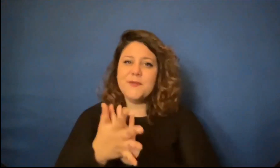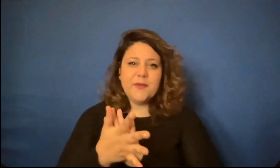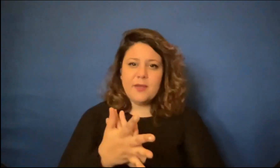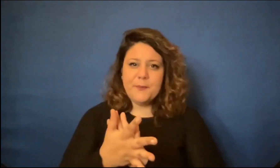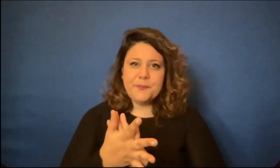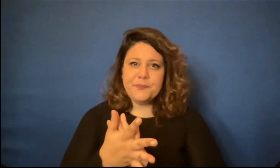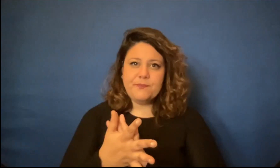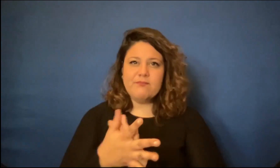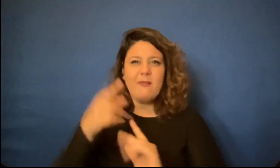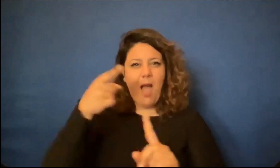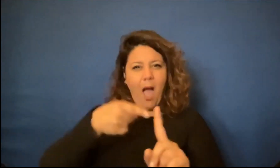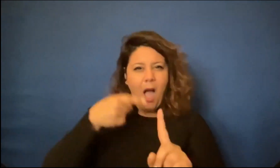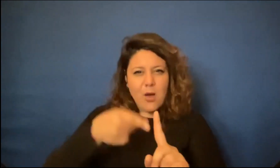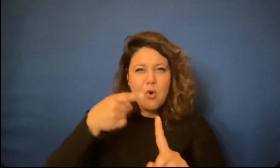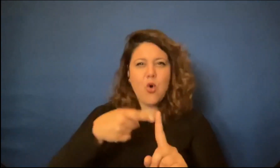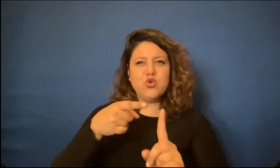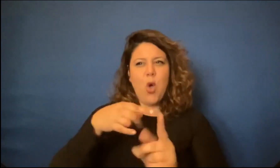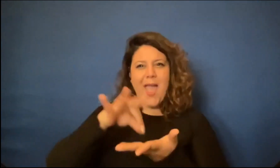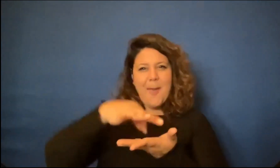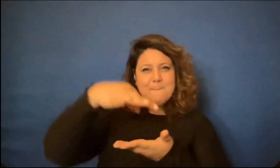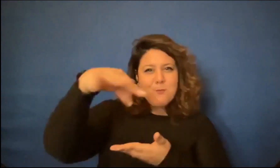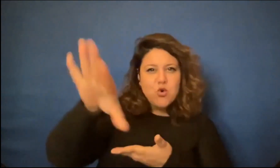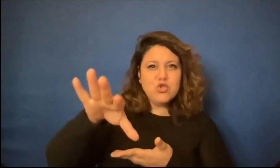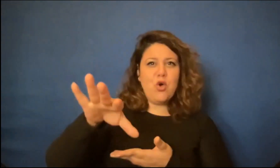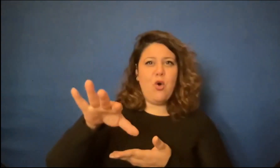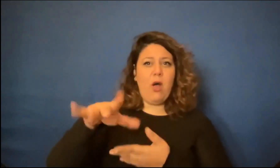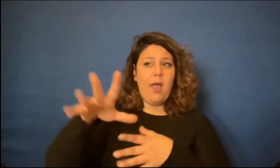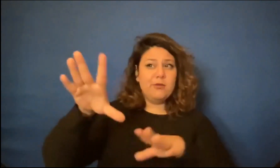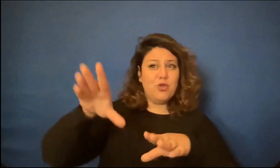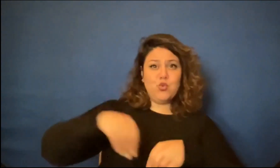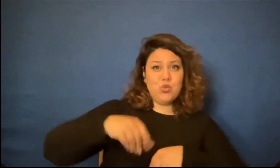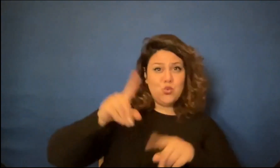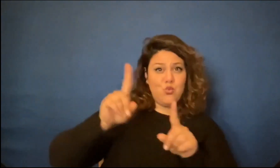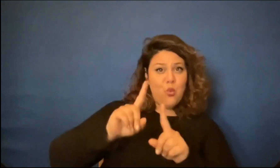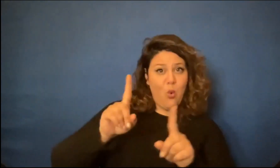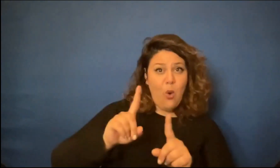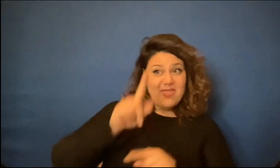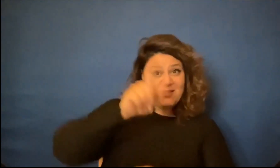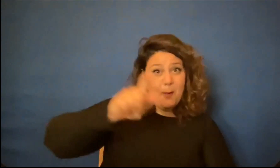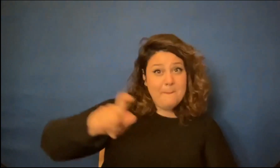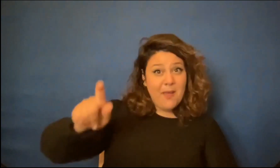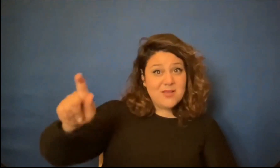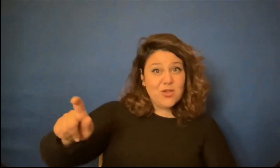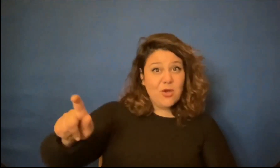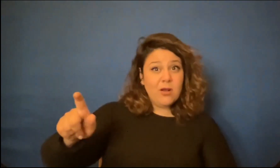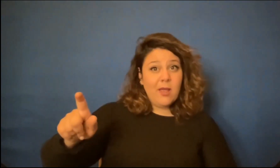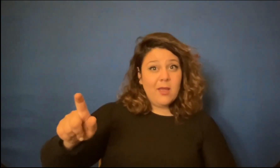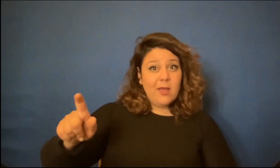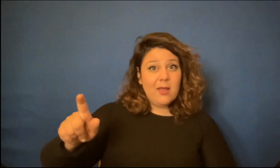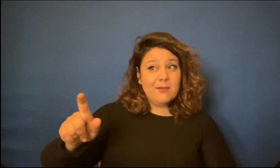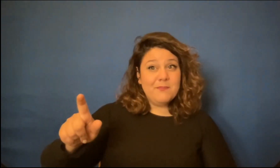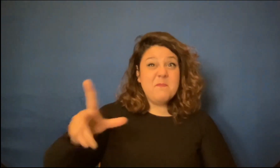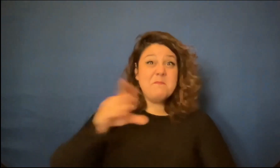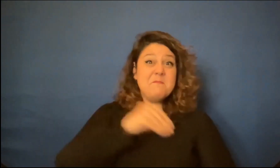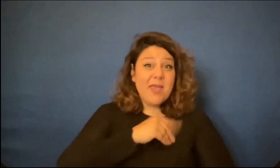este acoso, esta expulsión, esta no admisión de estas personas, por desgracia, no se produce